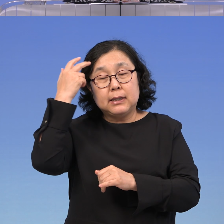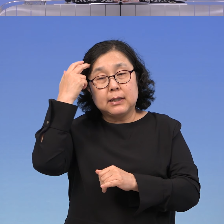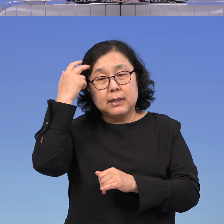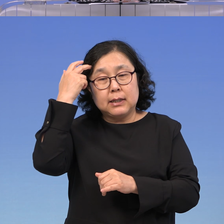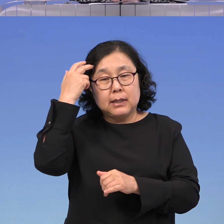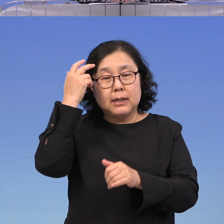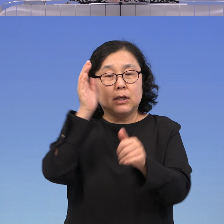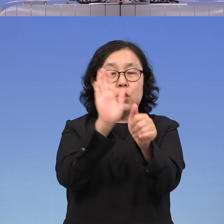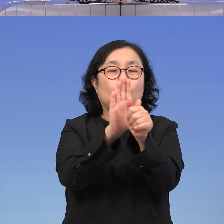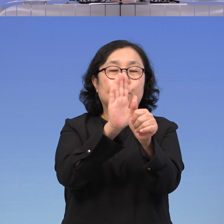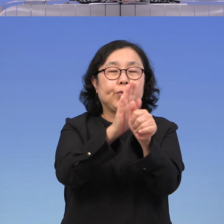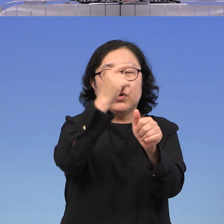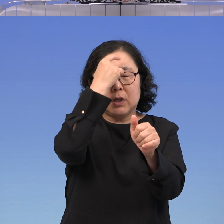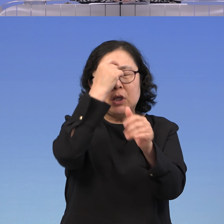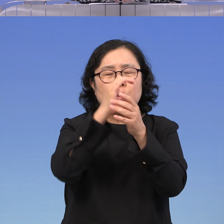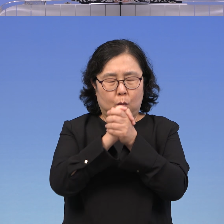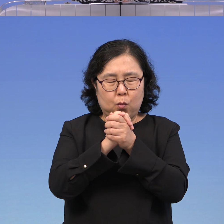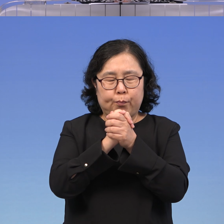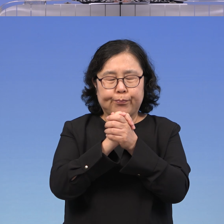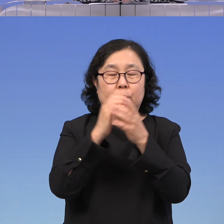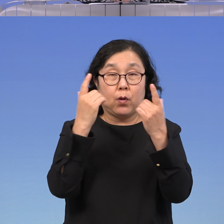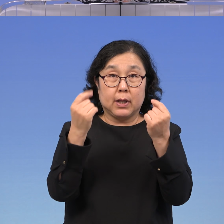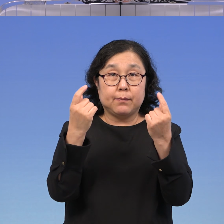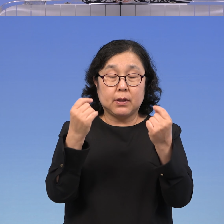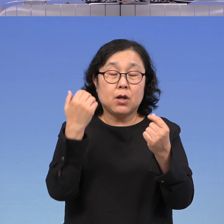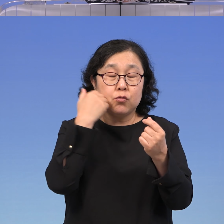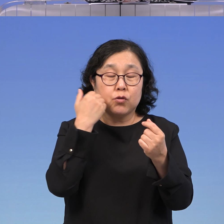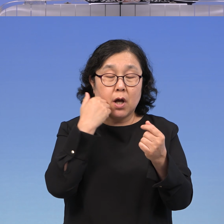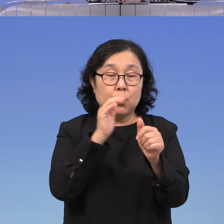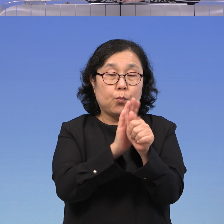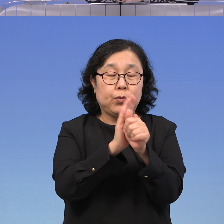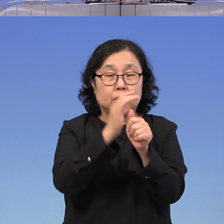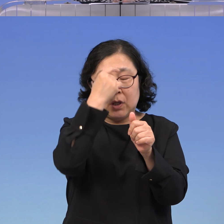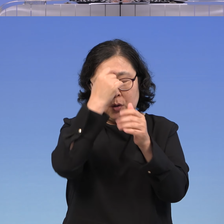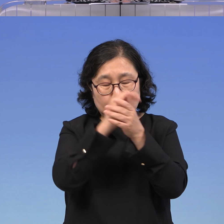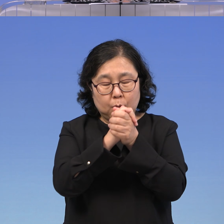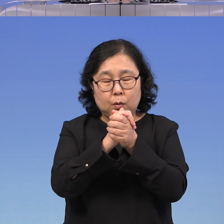드렸는데요 누가 중보기도와 하는 기도 자가 됩니까